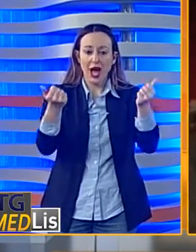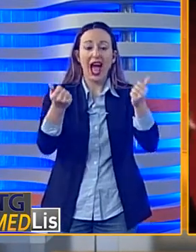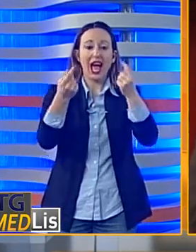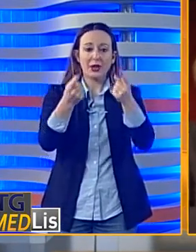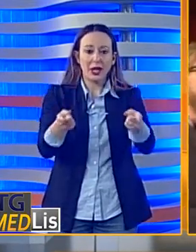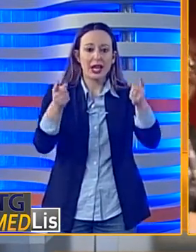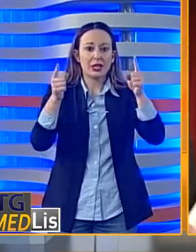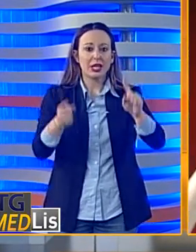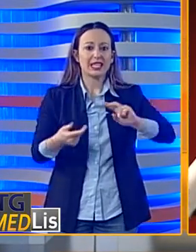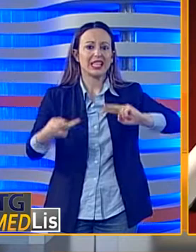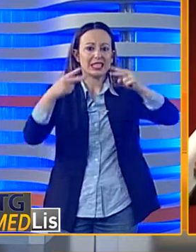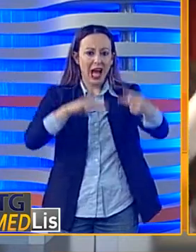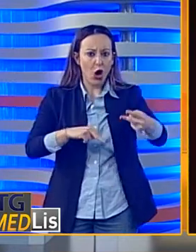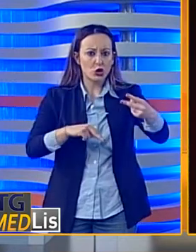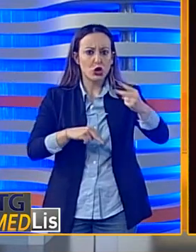di reato.